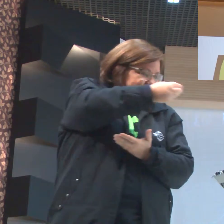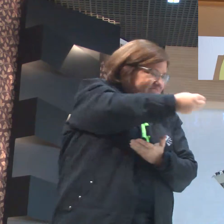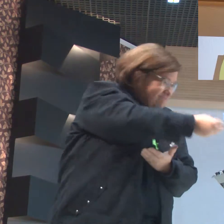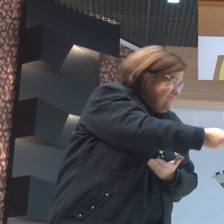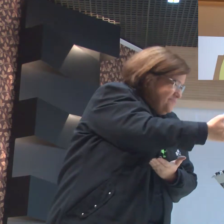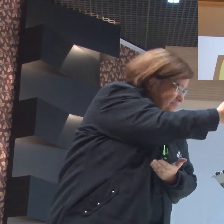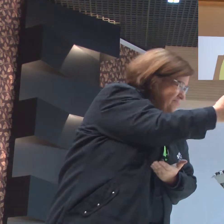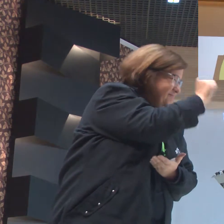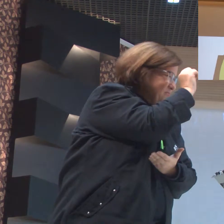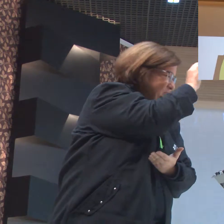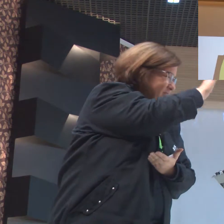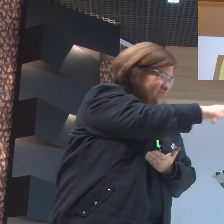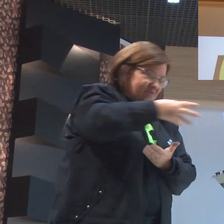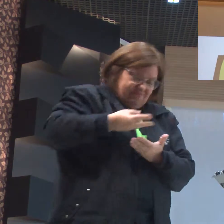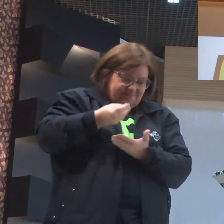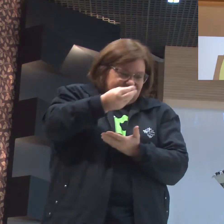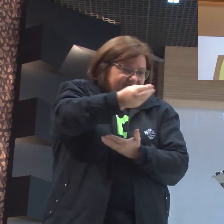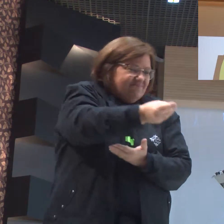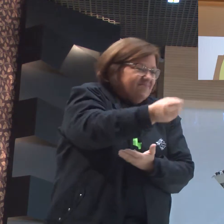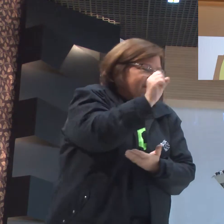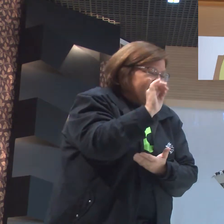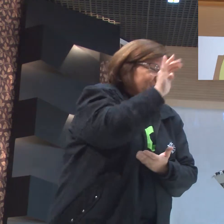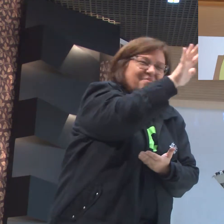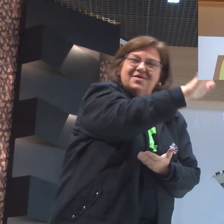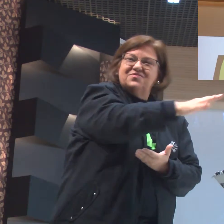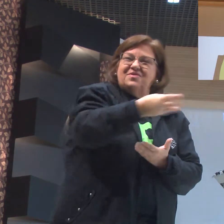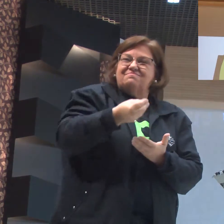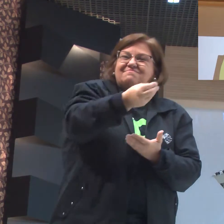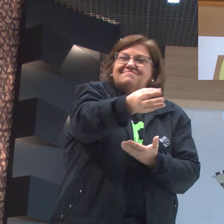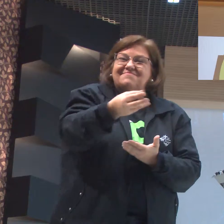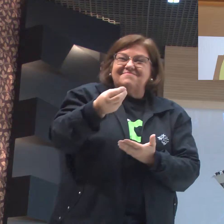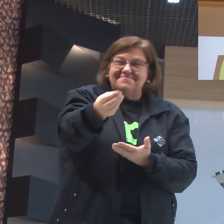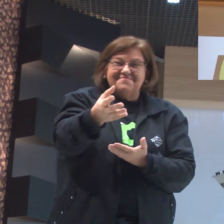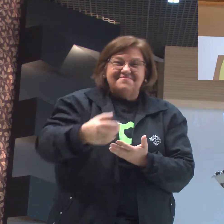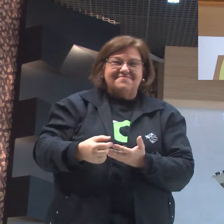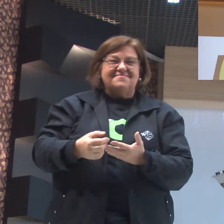solidariedade. A Escritura está dizendo que isso acontecia. E veja bem,